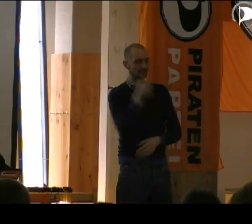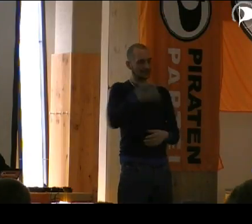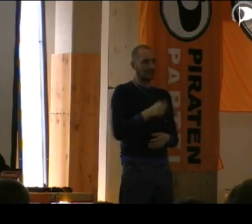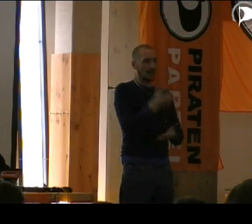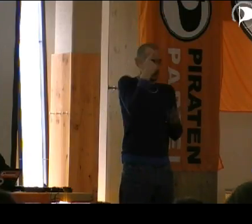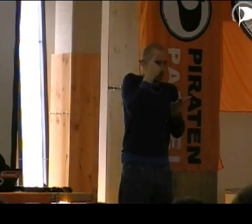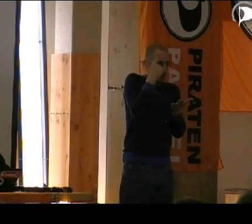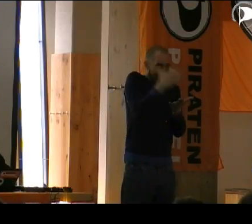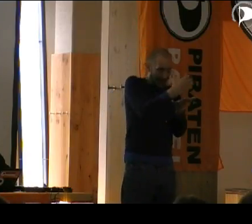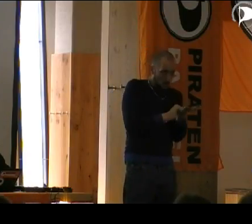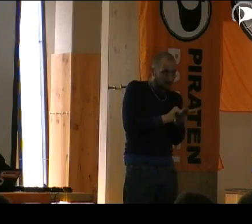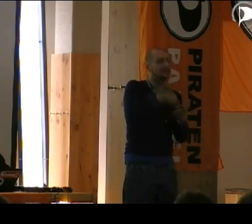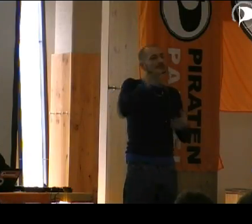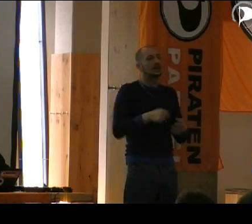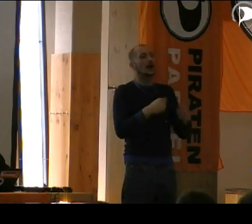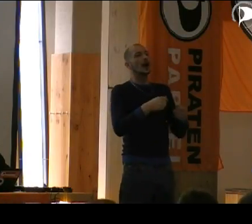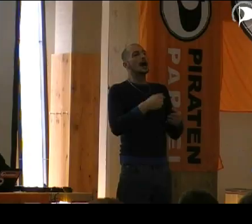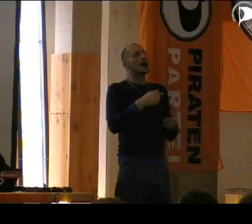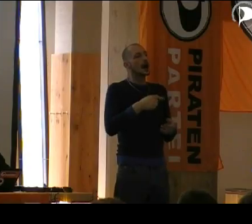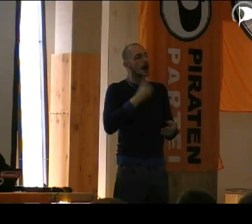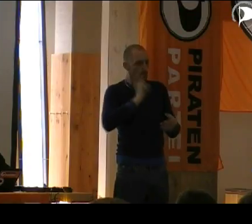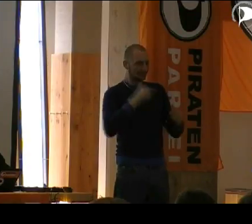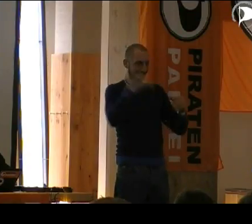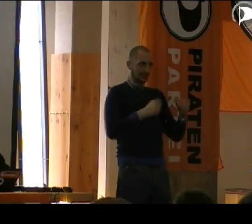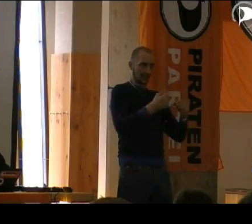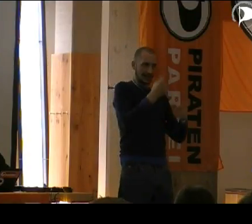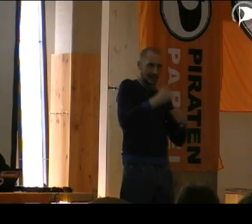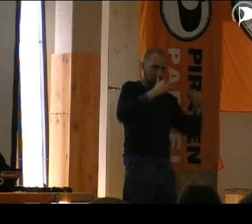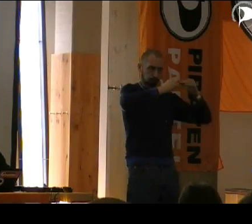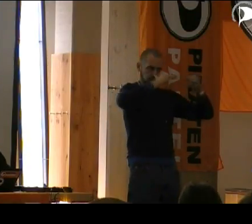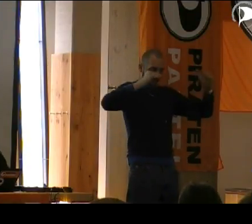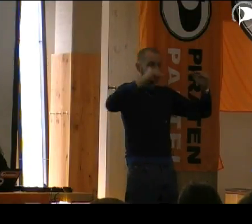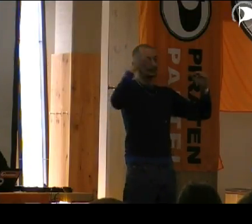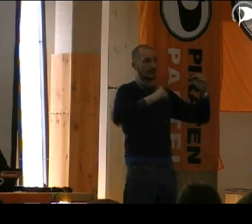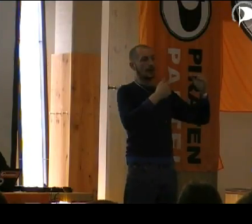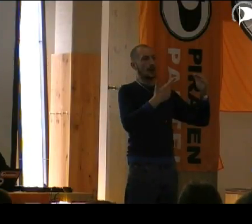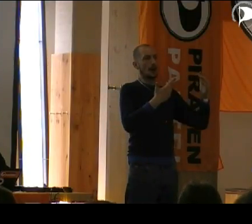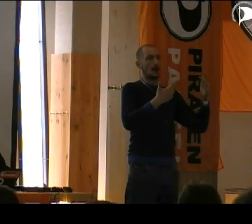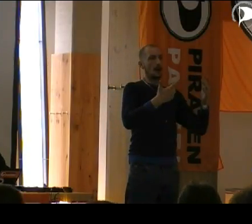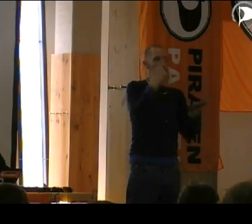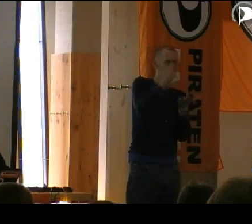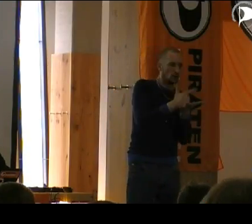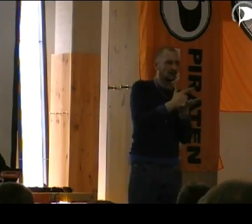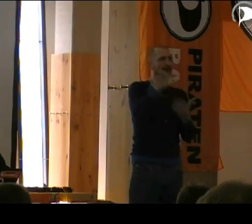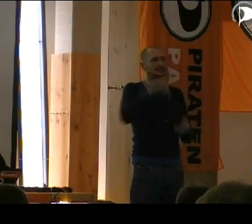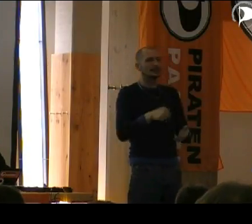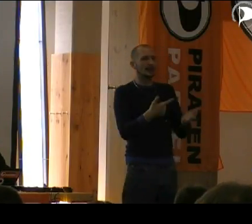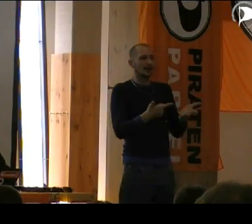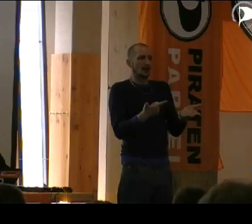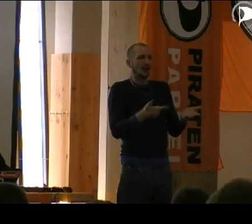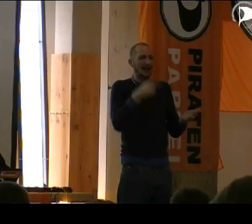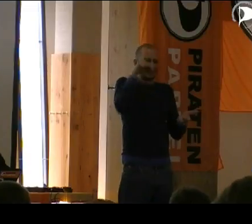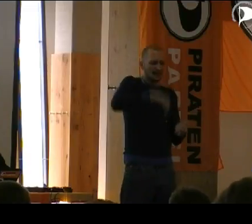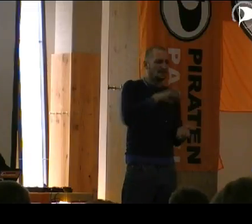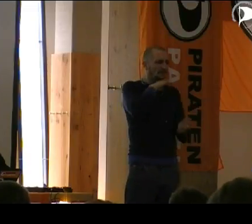blindes lohn von dem man leben kann denn alle anderen parteien sind höchstens wenn überhaupt seien für mindestlöhne von dem man sich jetzt auch nicht gehen kann